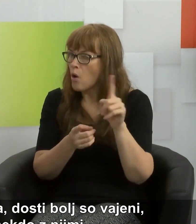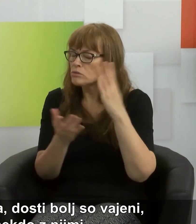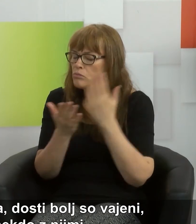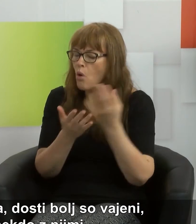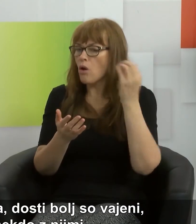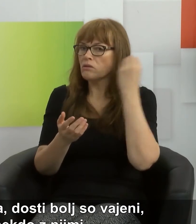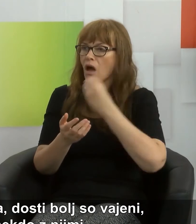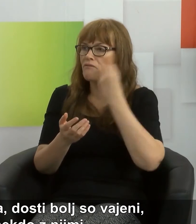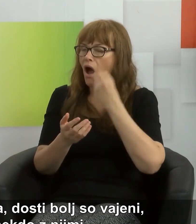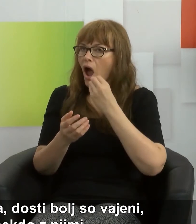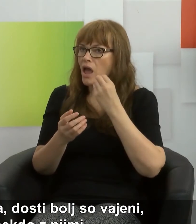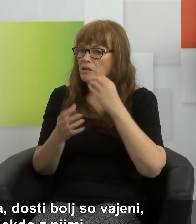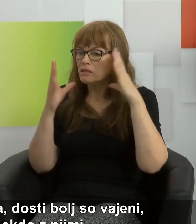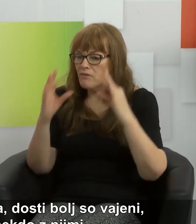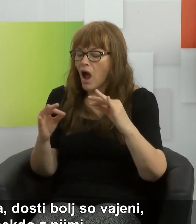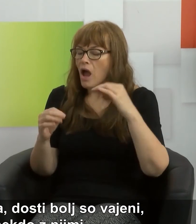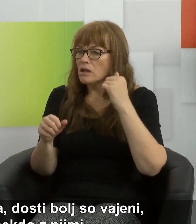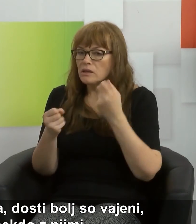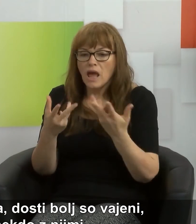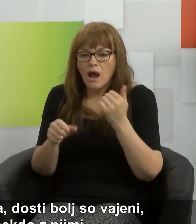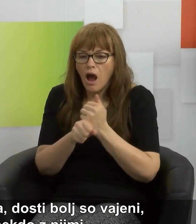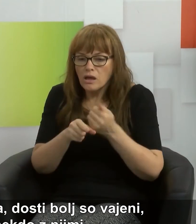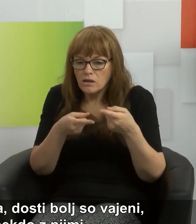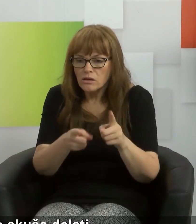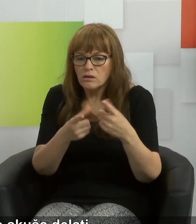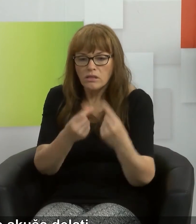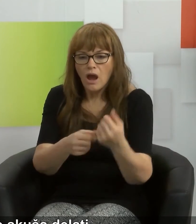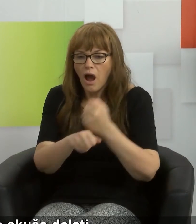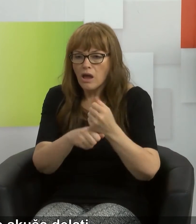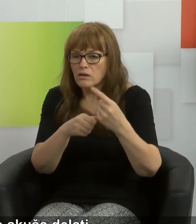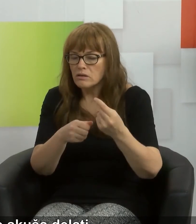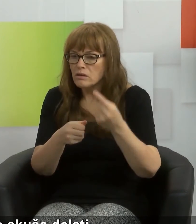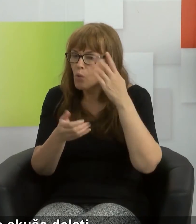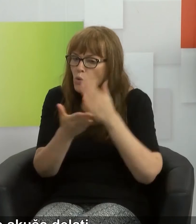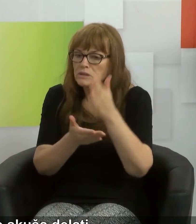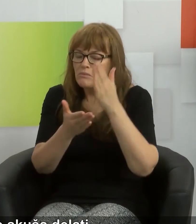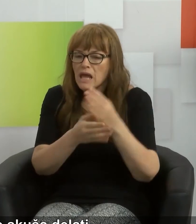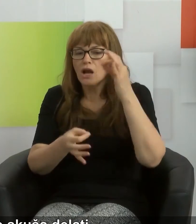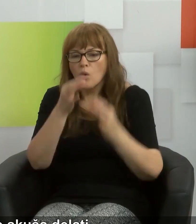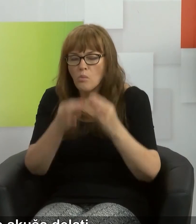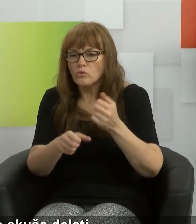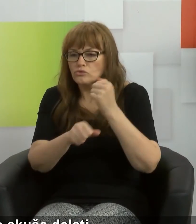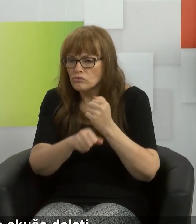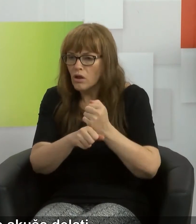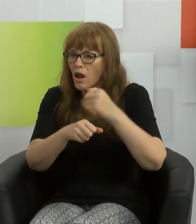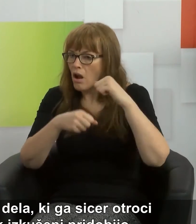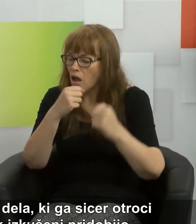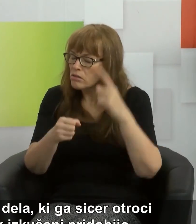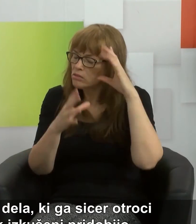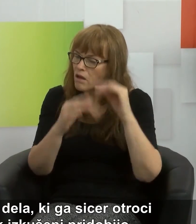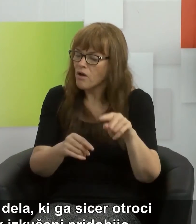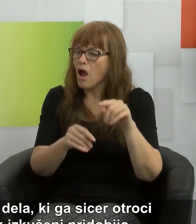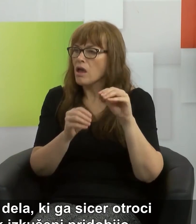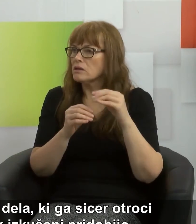vajeni kar naprej, da nekdo z njimi nekaj usmerjeno skuša delati,